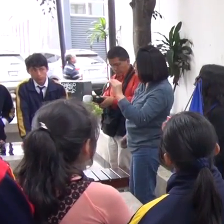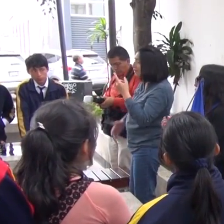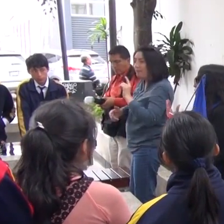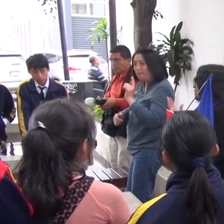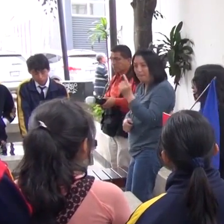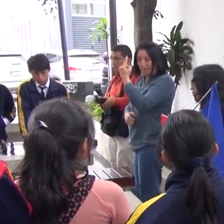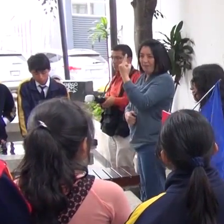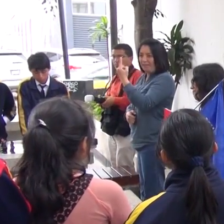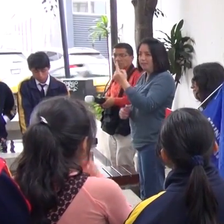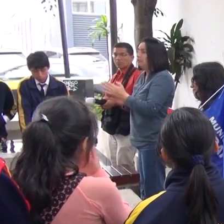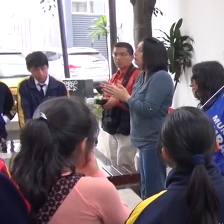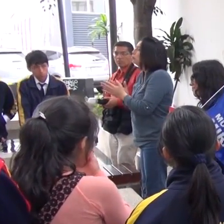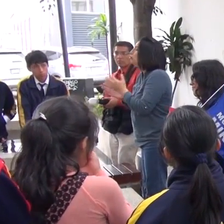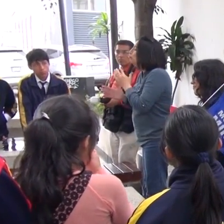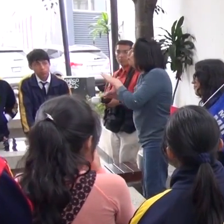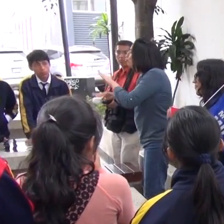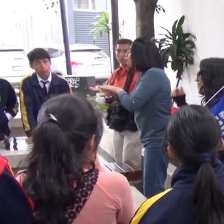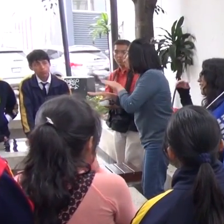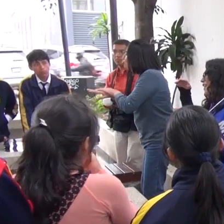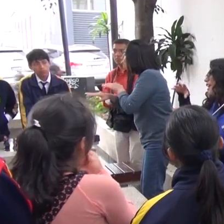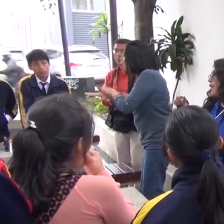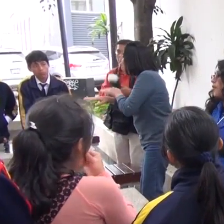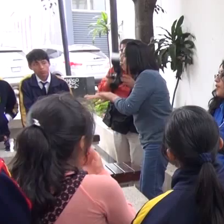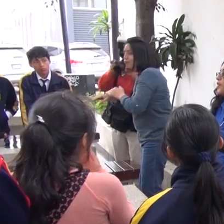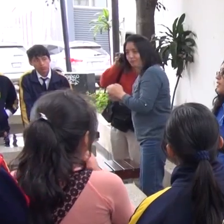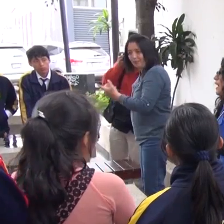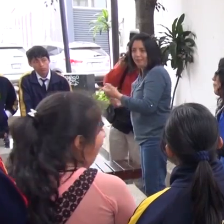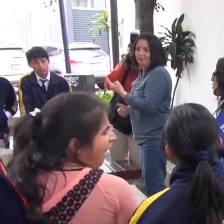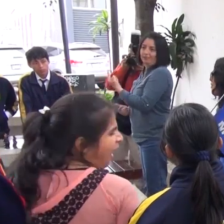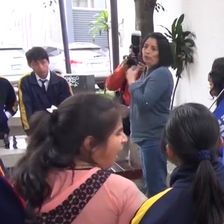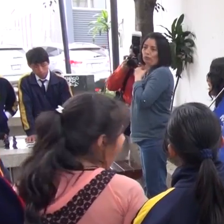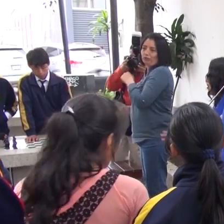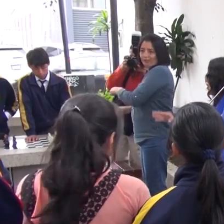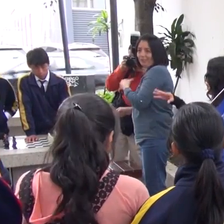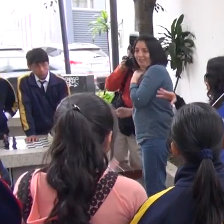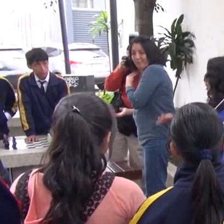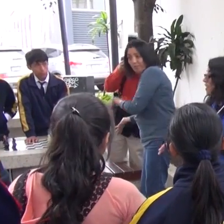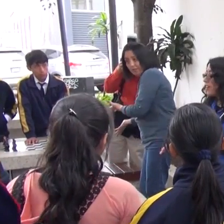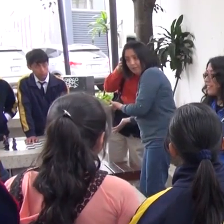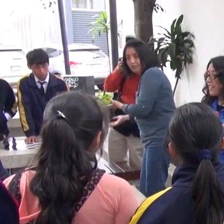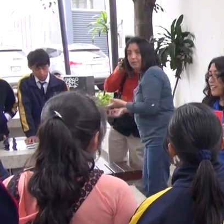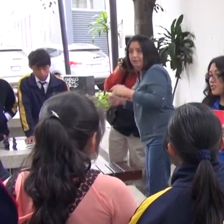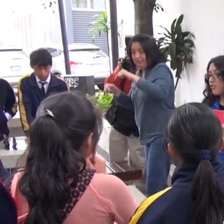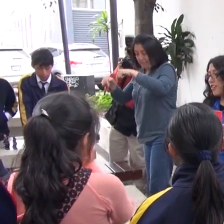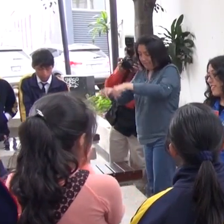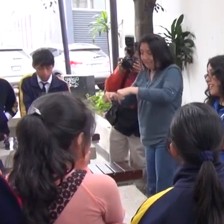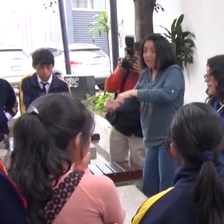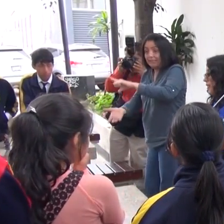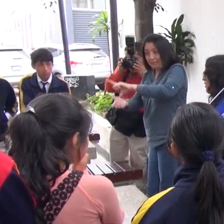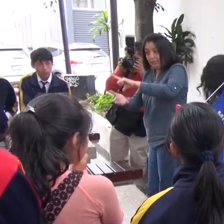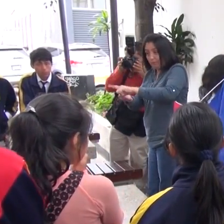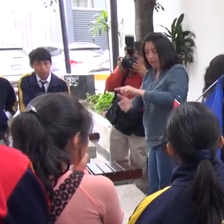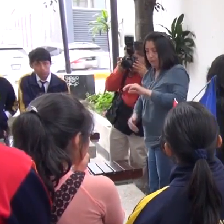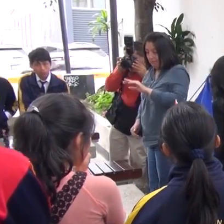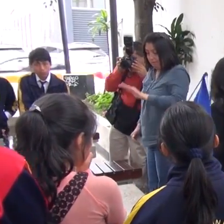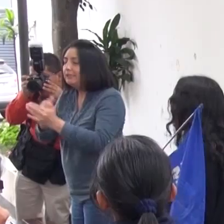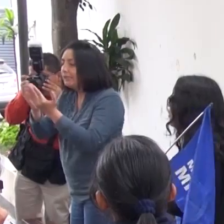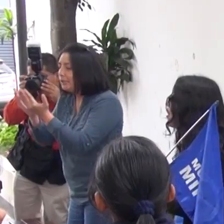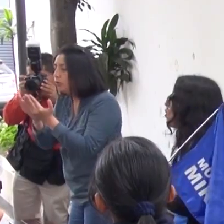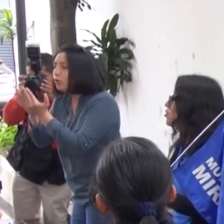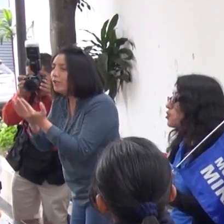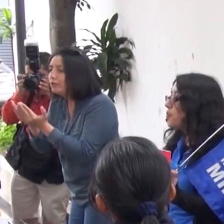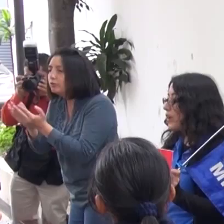un servicio que ya cuentan la municipalidad en esta ocasión se está haciendo accesible para las personas sordas cómo se